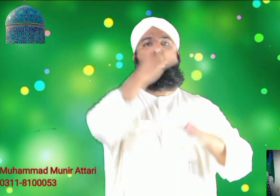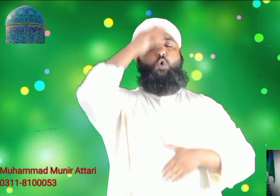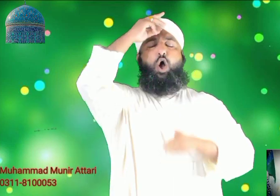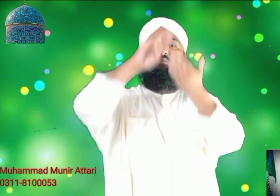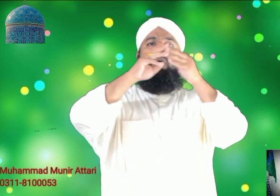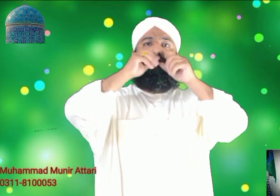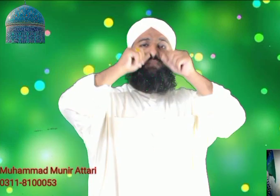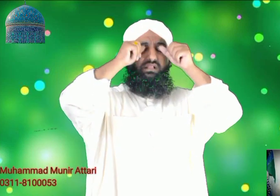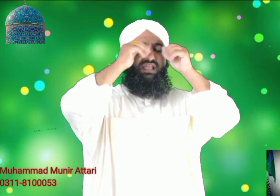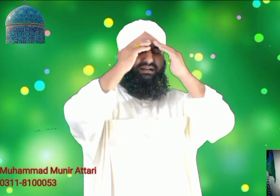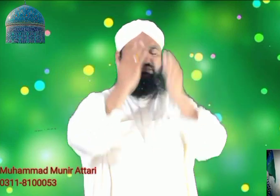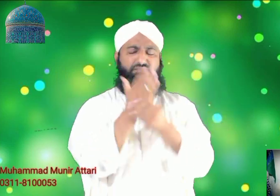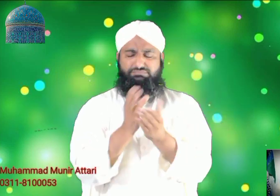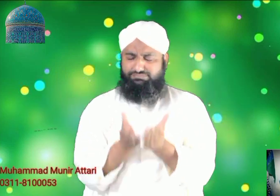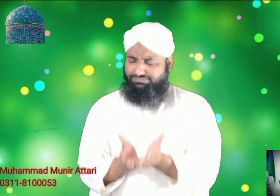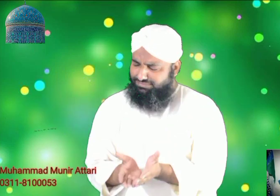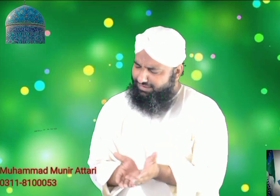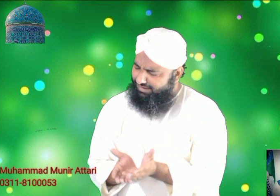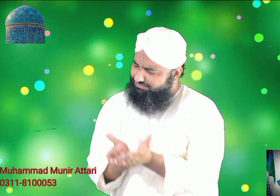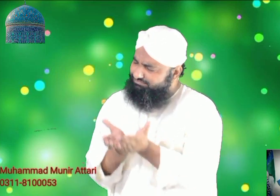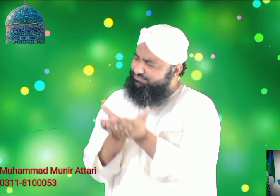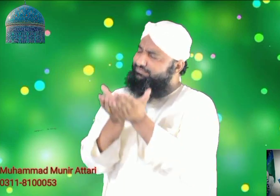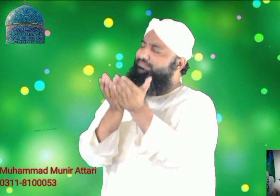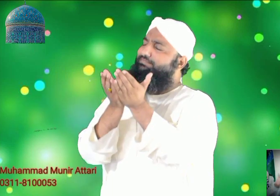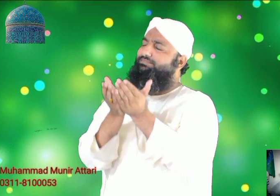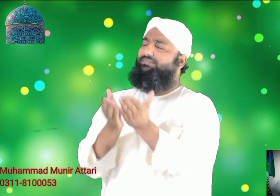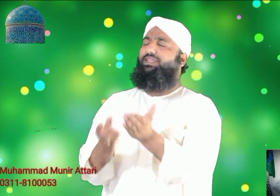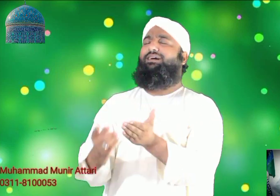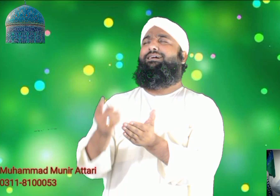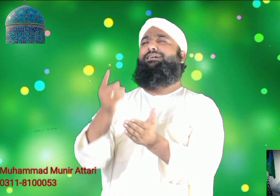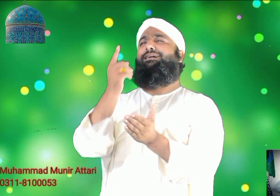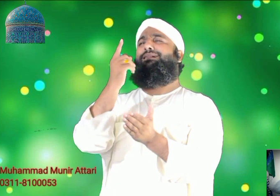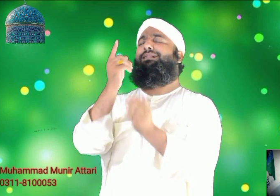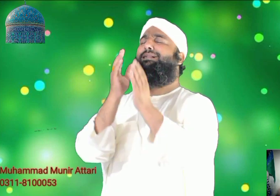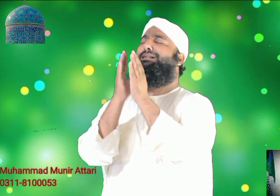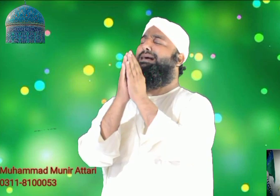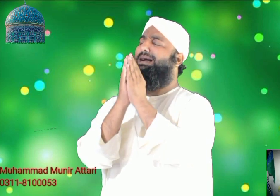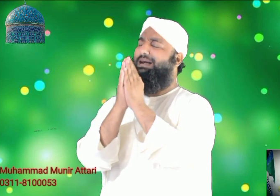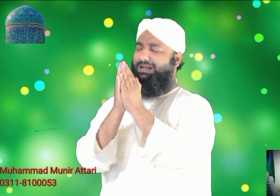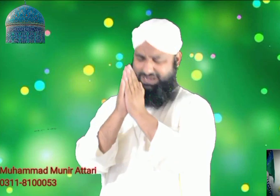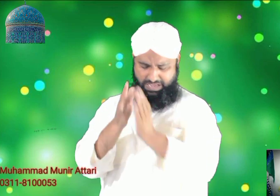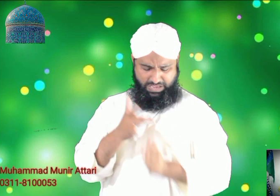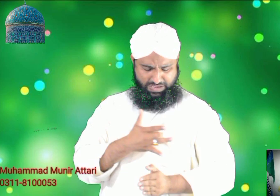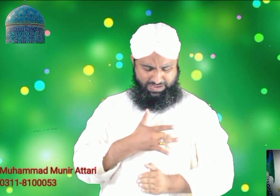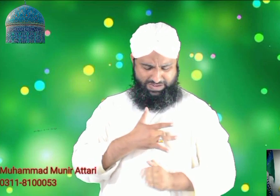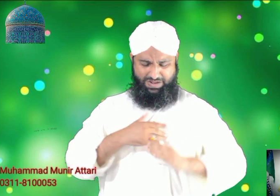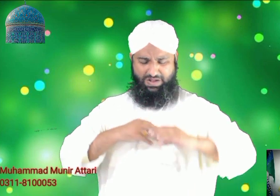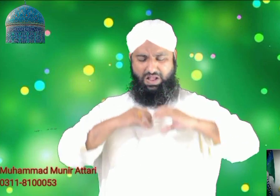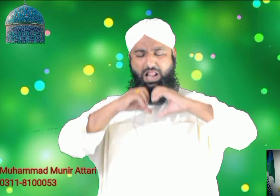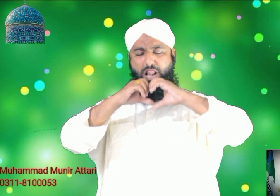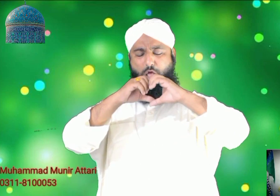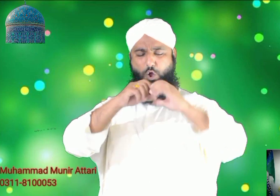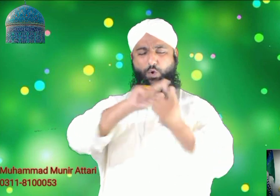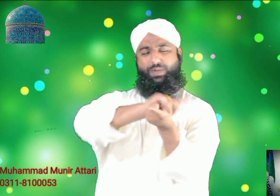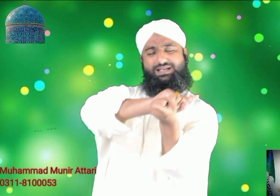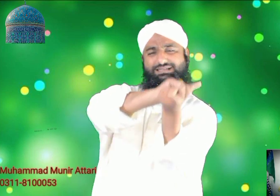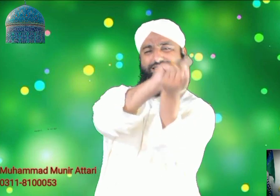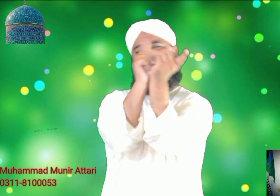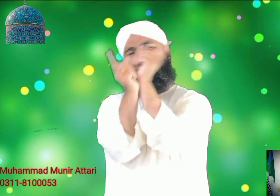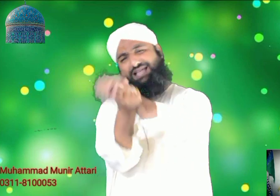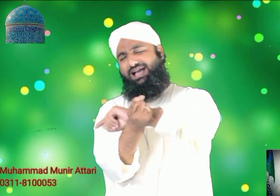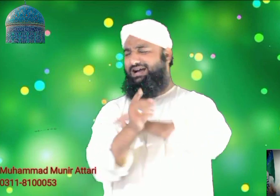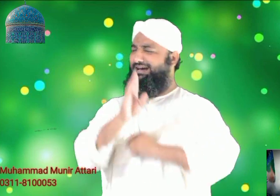والسلام کی یہ دعا ہے، نبی پاک یہ دعا کرتے، یا مقلب القلوب ثبت قلبی علی